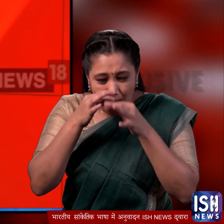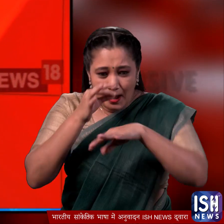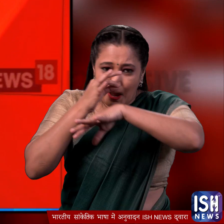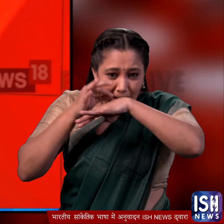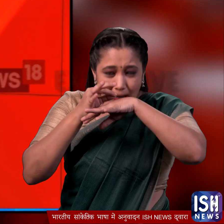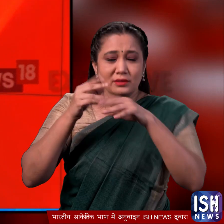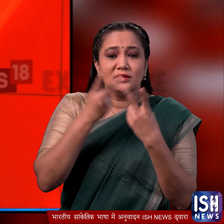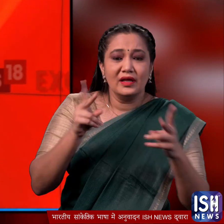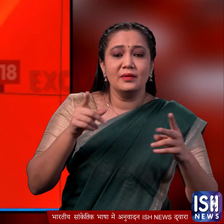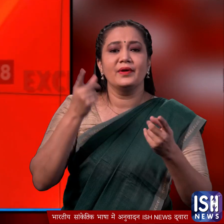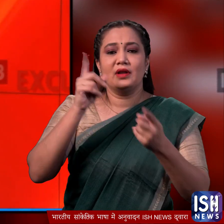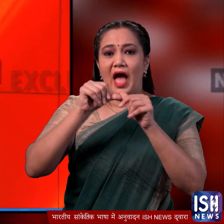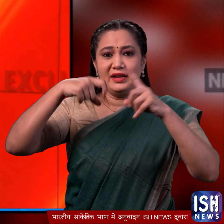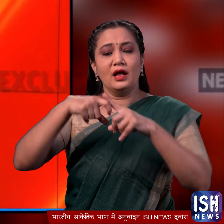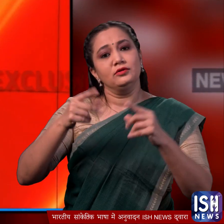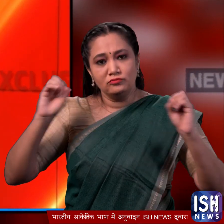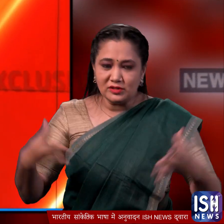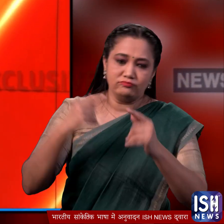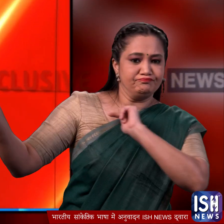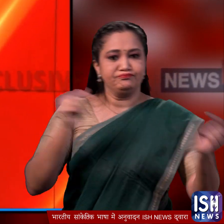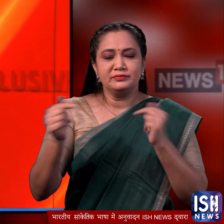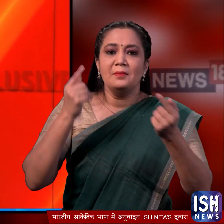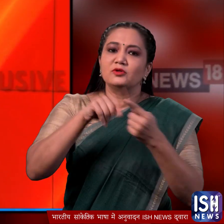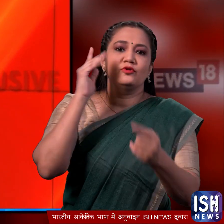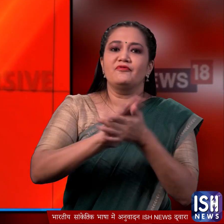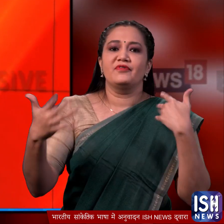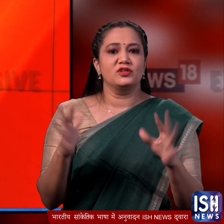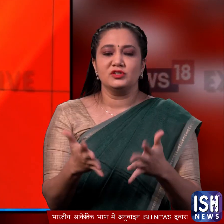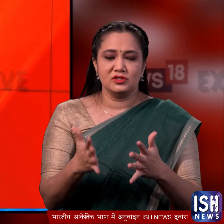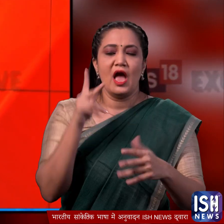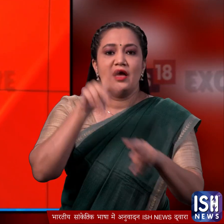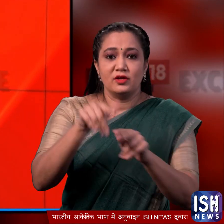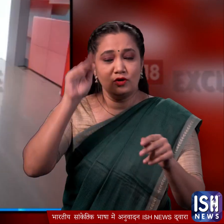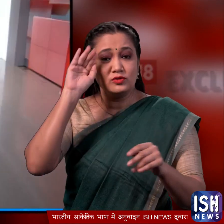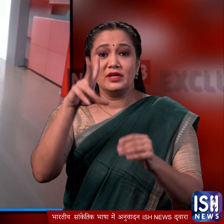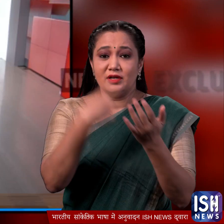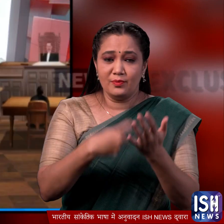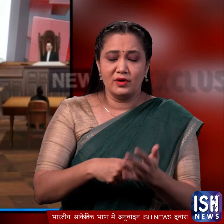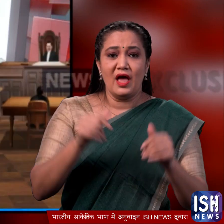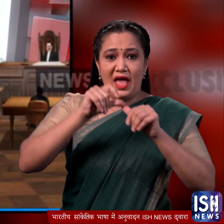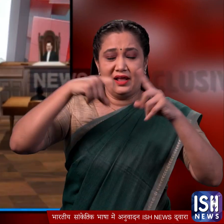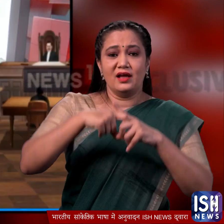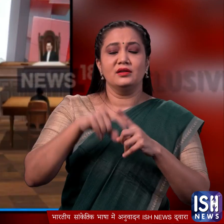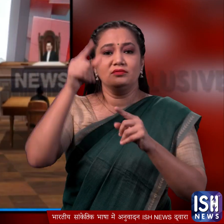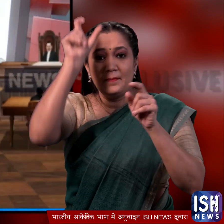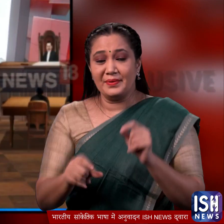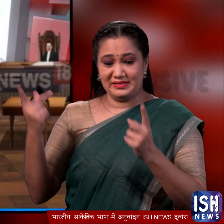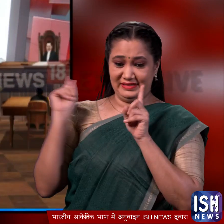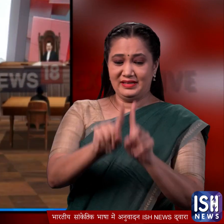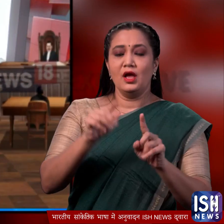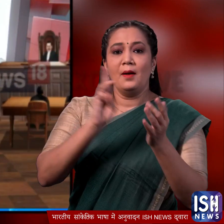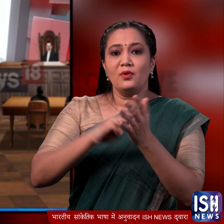के आरोपी आर्यन खान की जमानत पर सुनवाई शुरू तो हुई लेकिन पूरी नहीं हो सकी। न्यूज 18 के आशीष सिंह की रिपोर्ट है कि आर्यन खान की जमानत के लिए पैरवी कर